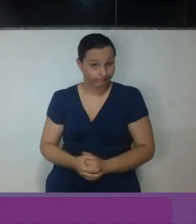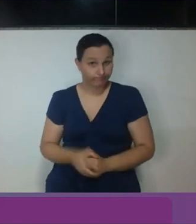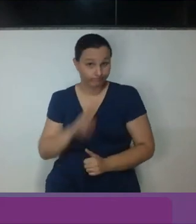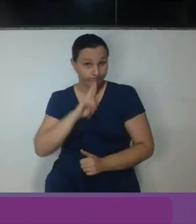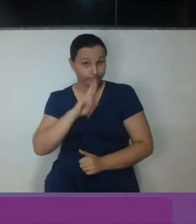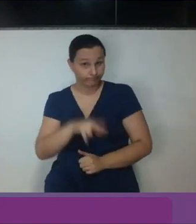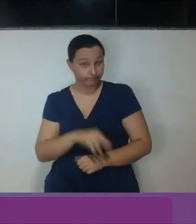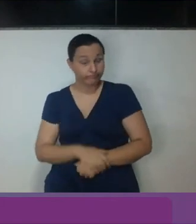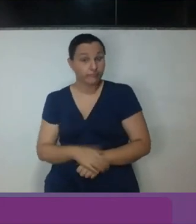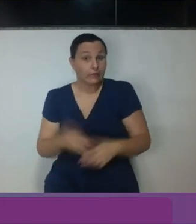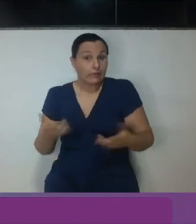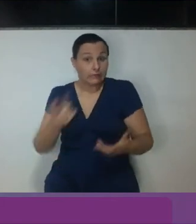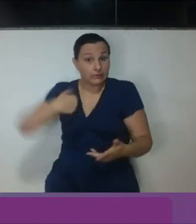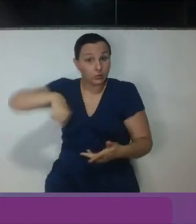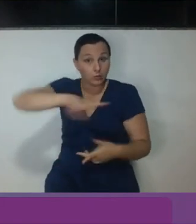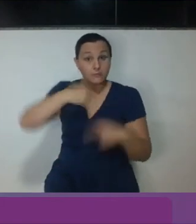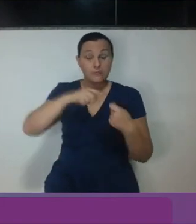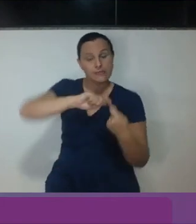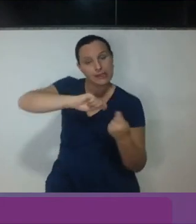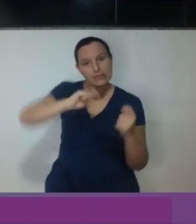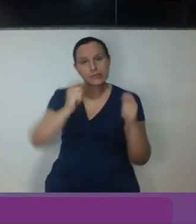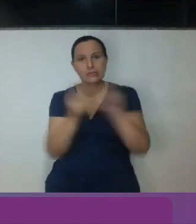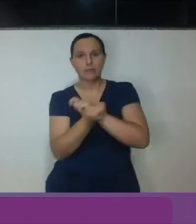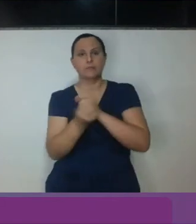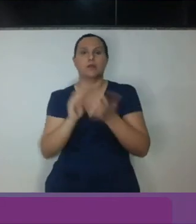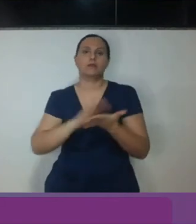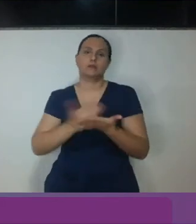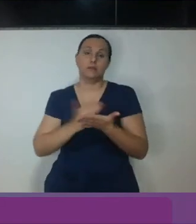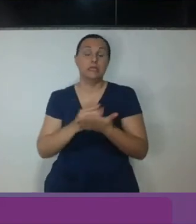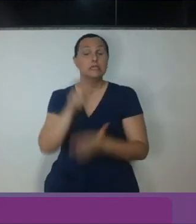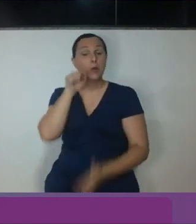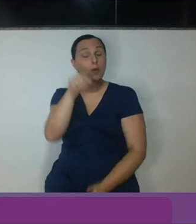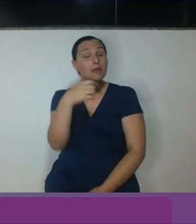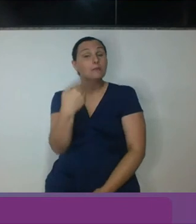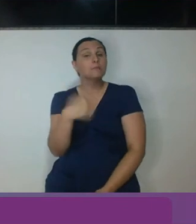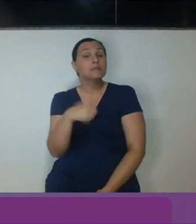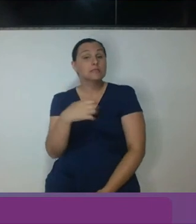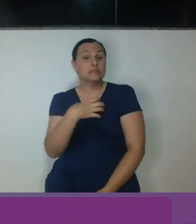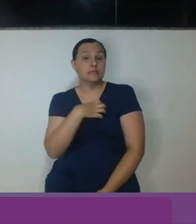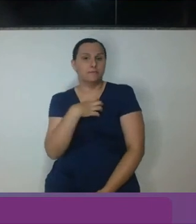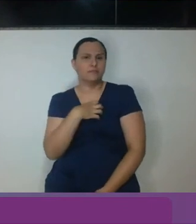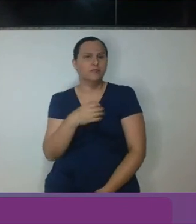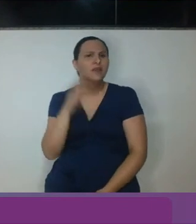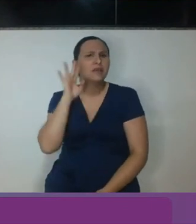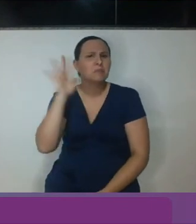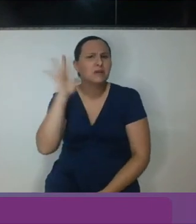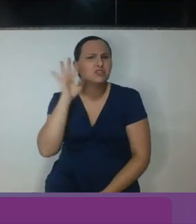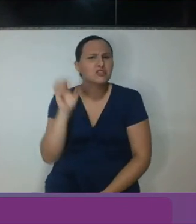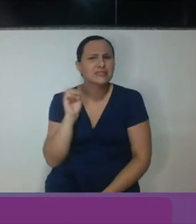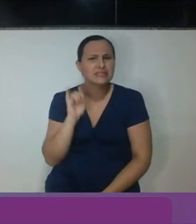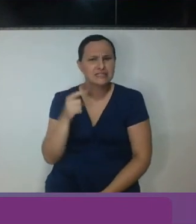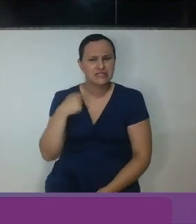precisa entender. A interpretação é para ele. Imagina alguém interpretando para você e você não entendendo.